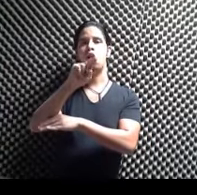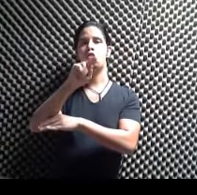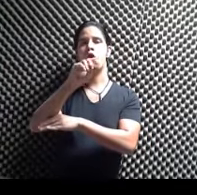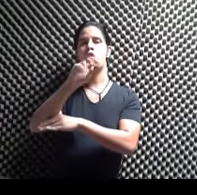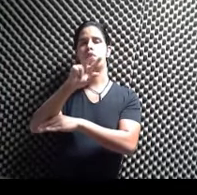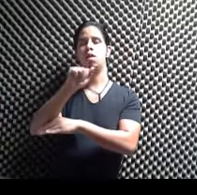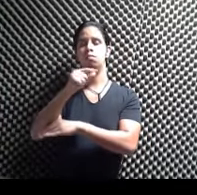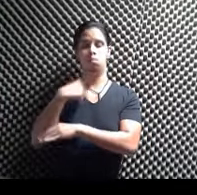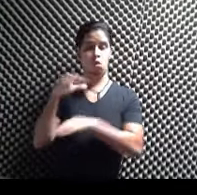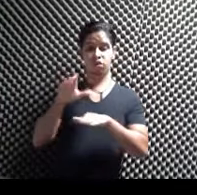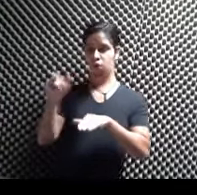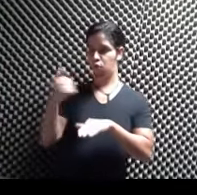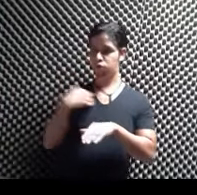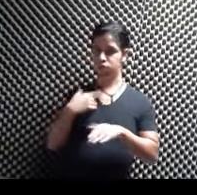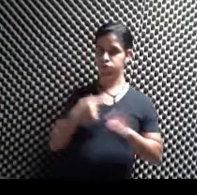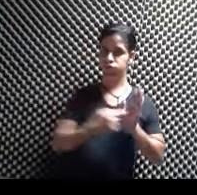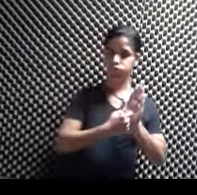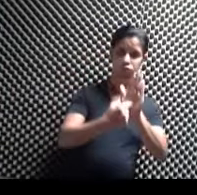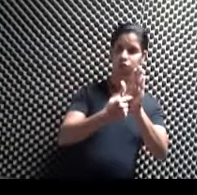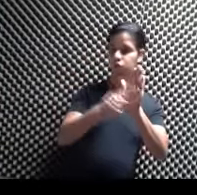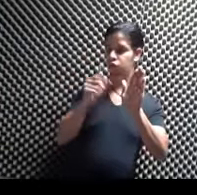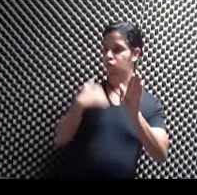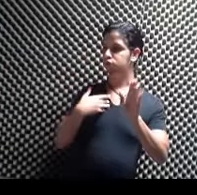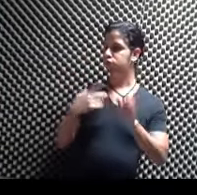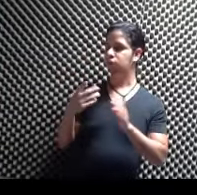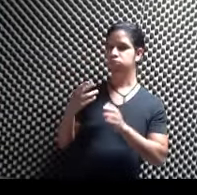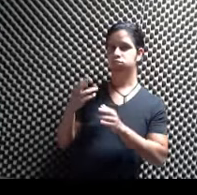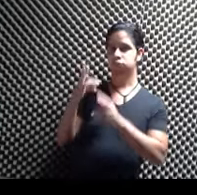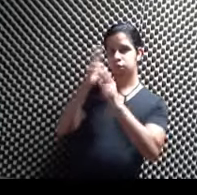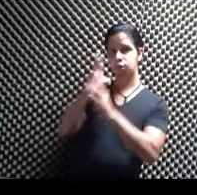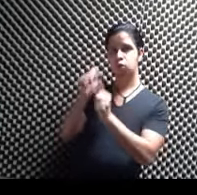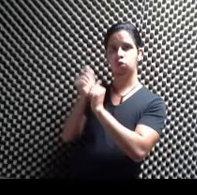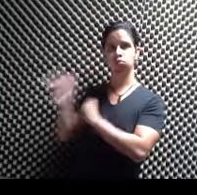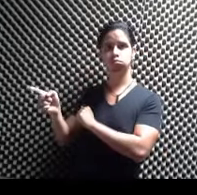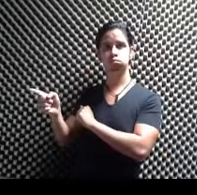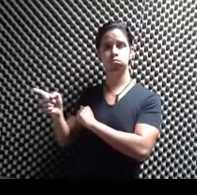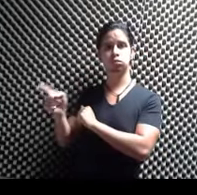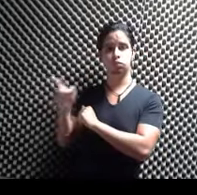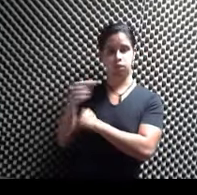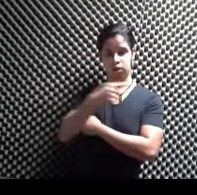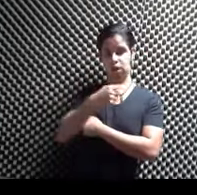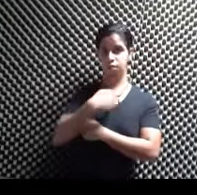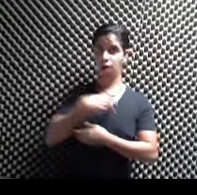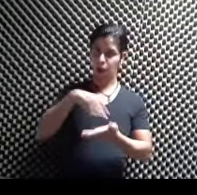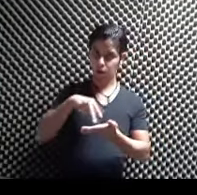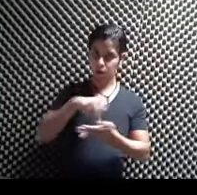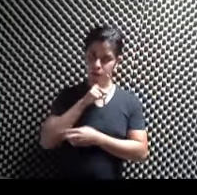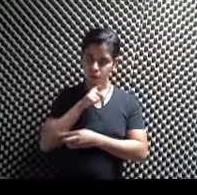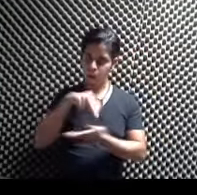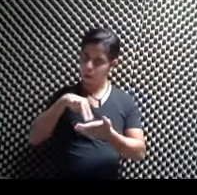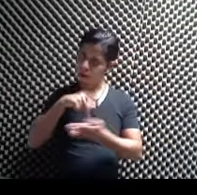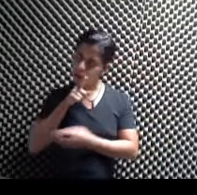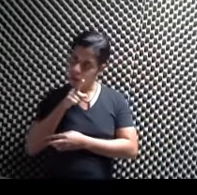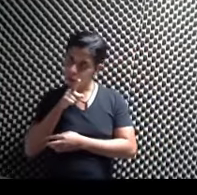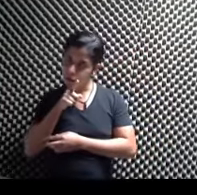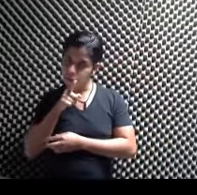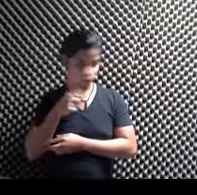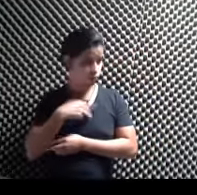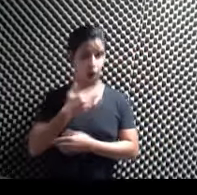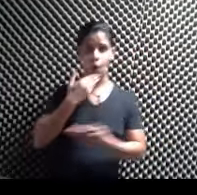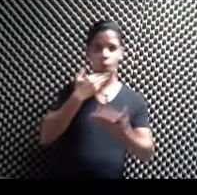hacer una obra basada en sus canciones, en sus poesías. Es como danza teatro en portugués. ¿Y vas a bailar? Sí. Dije, qué bueno, porque te necesitaba